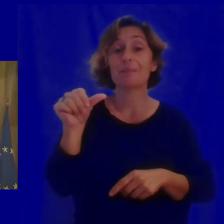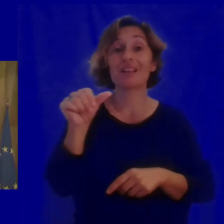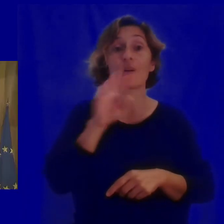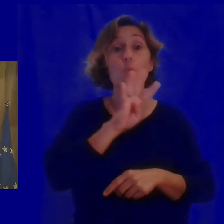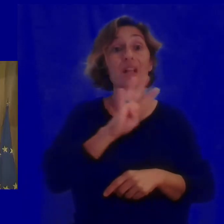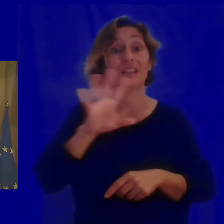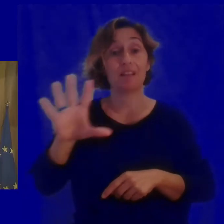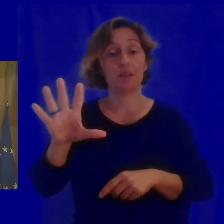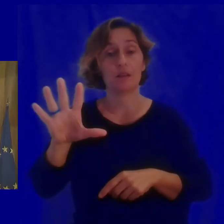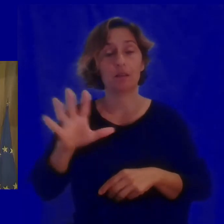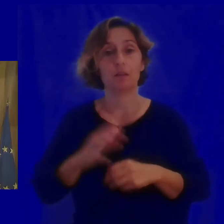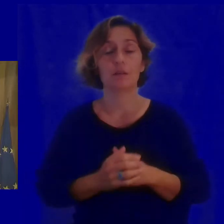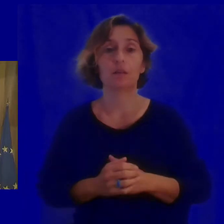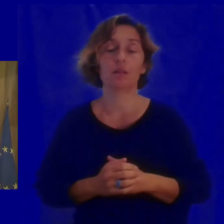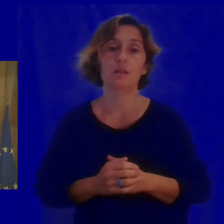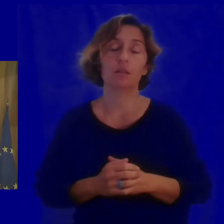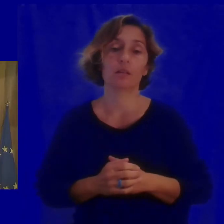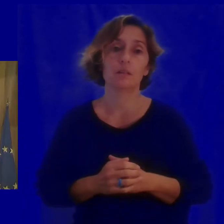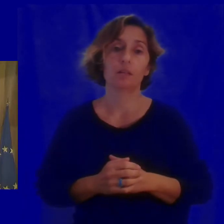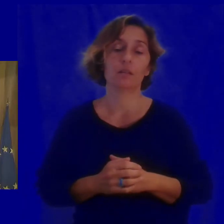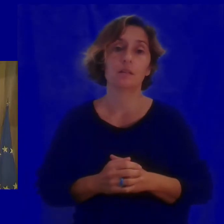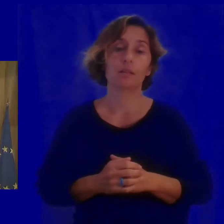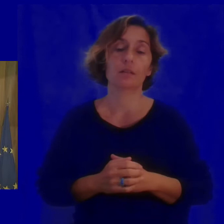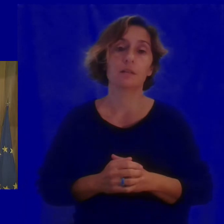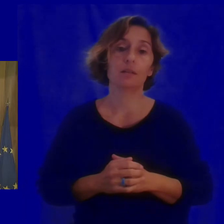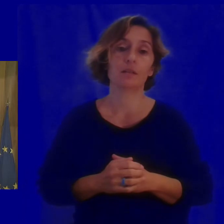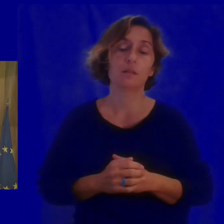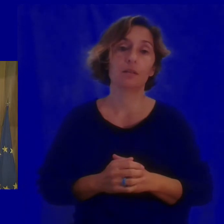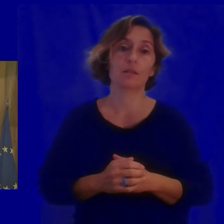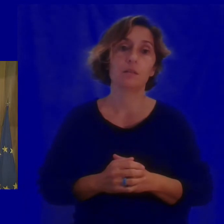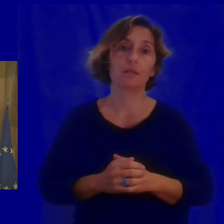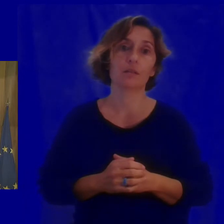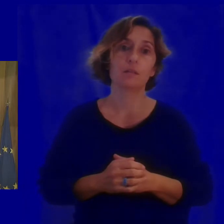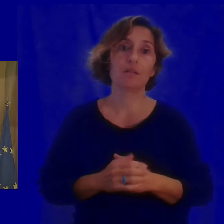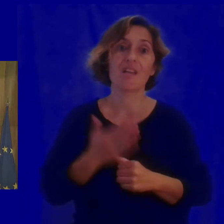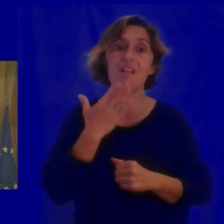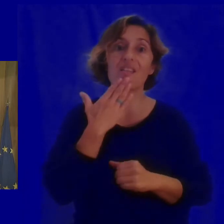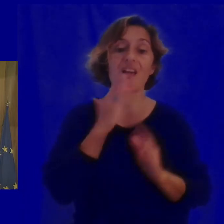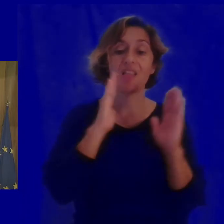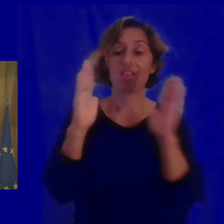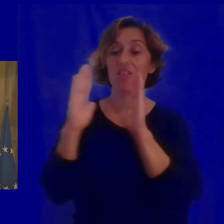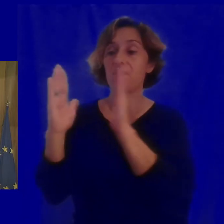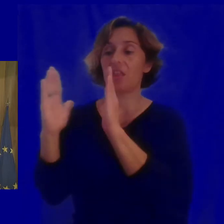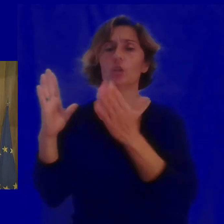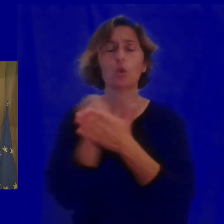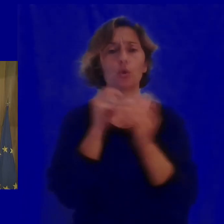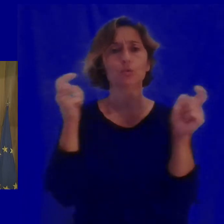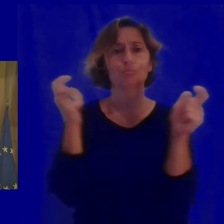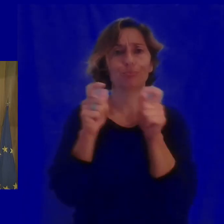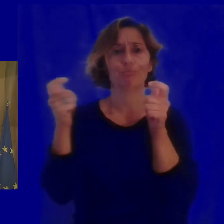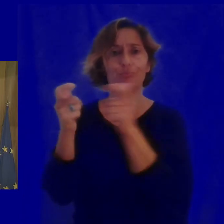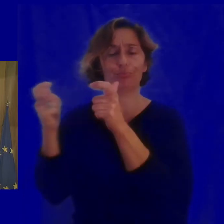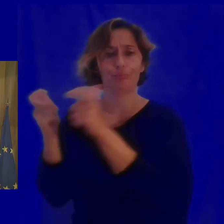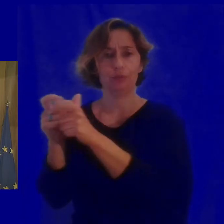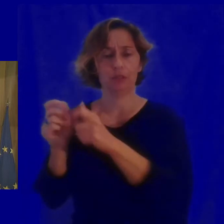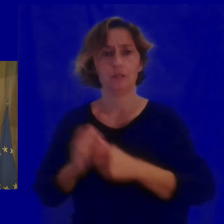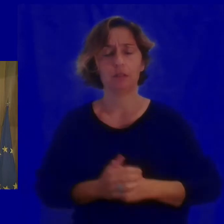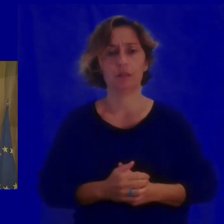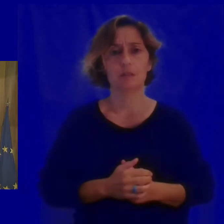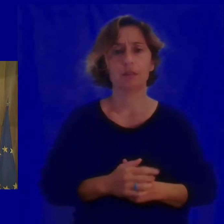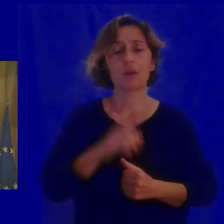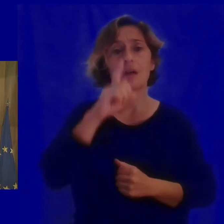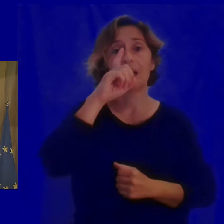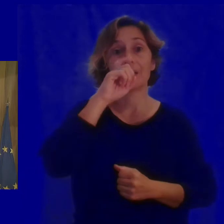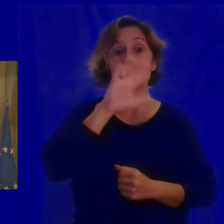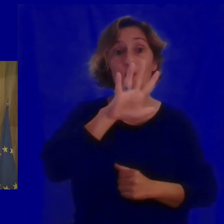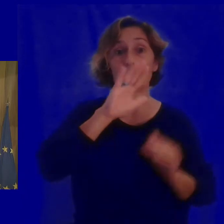ha habido un descenso de la incidencia en todos los tramos de edad, desde un 29% en menos de